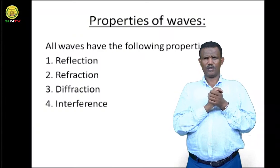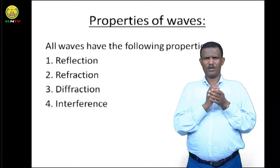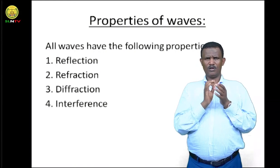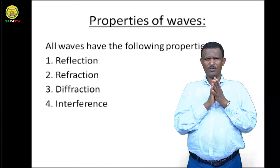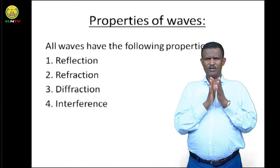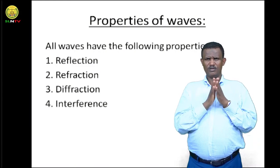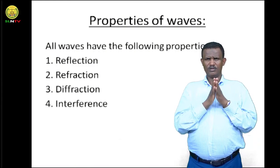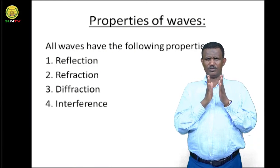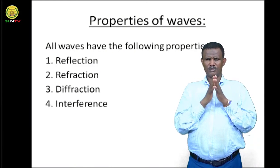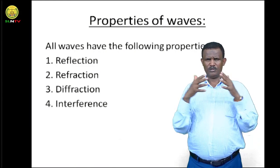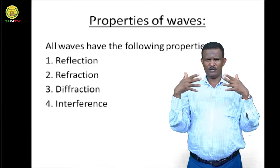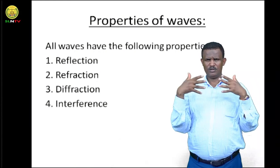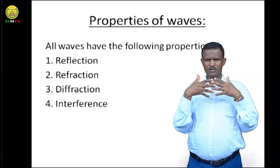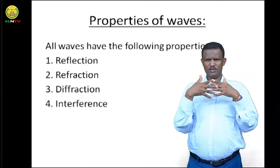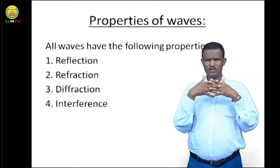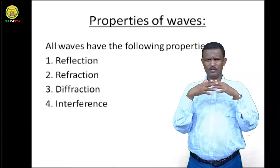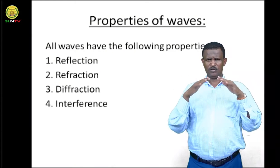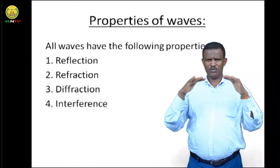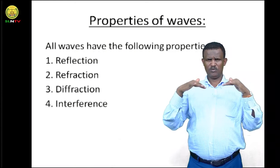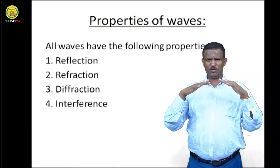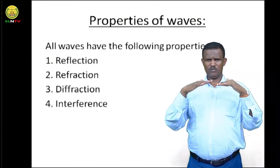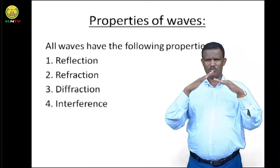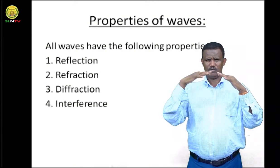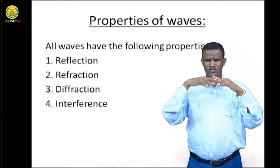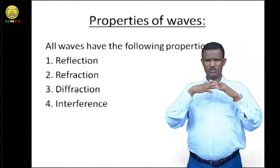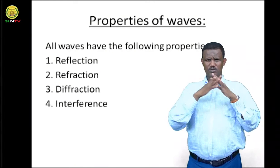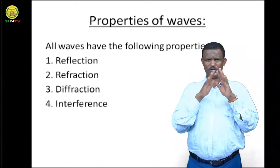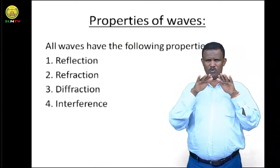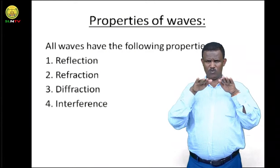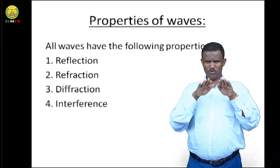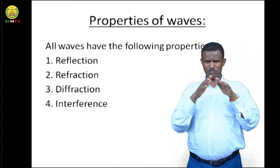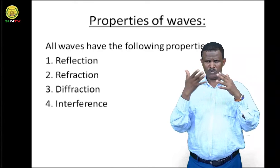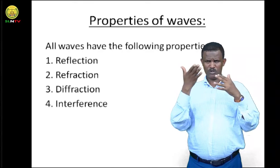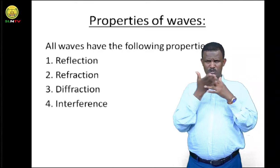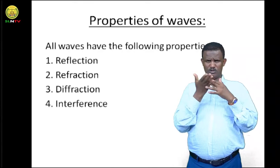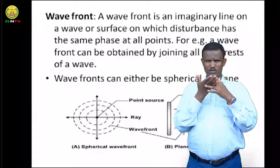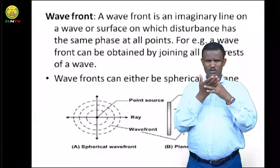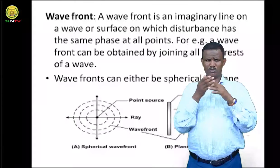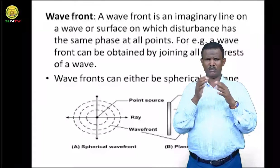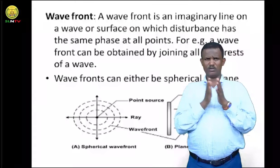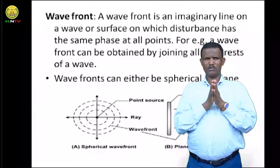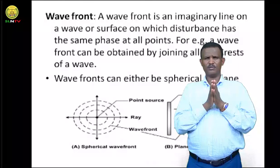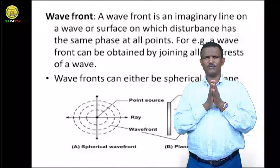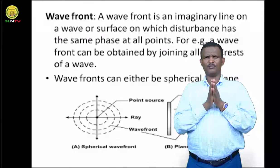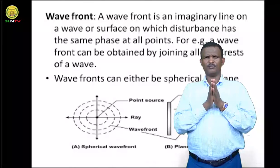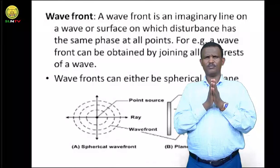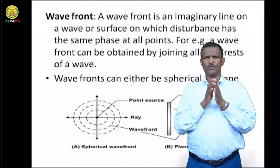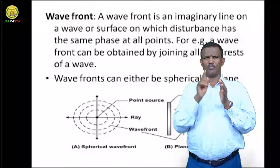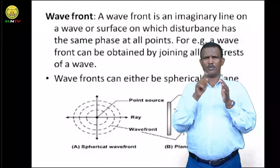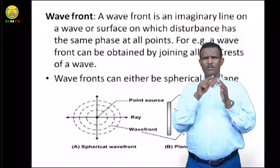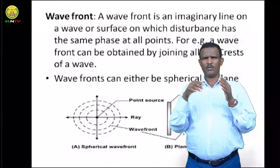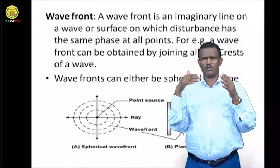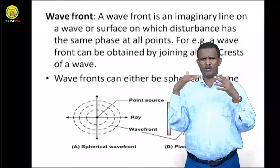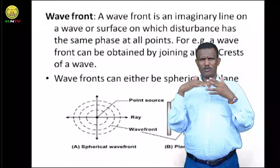interference inay is dhex galaan laba wiif iyagoo oo iska kaashanaya dhanka energy-ga ama is cancel gareynaya way